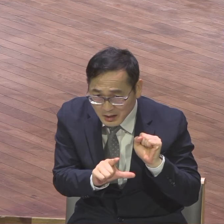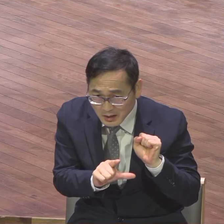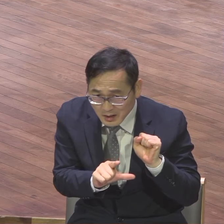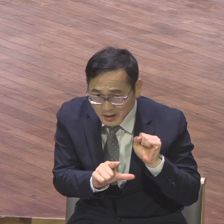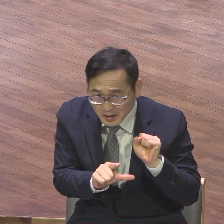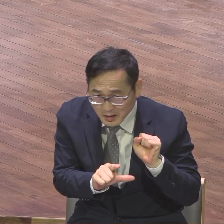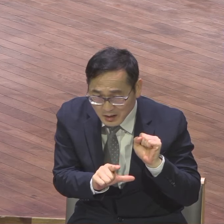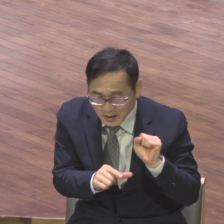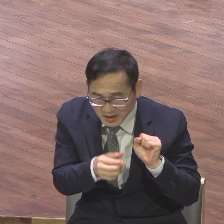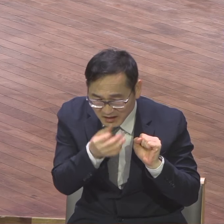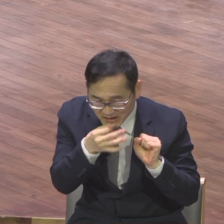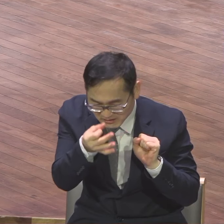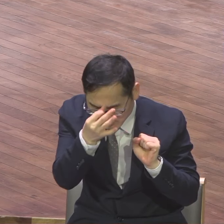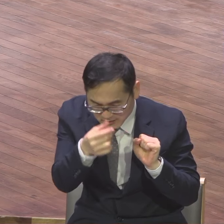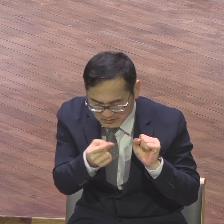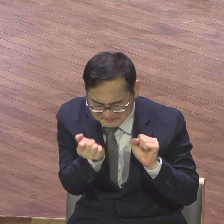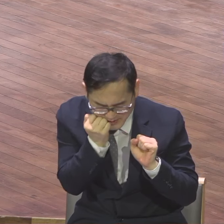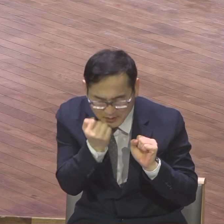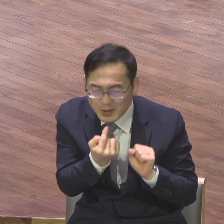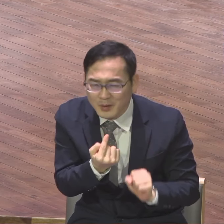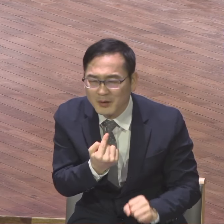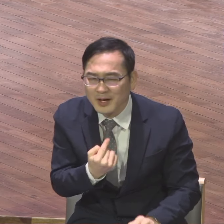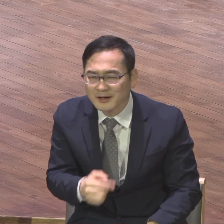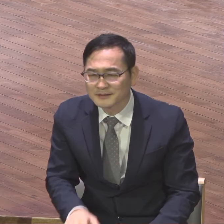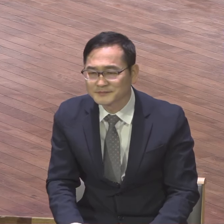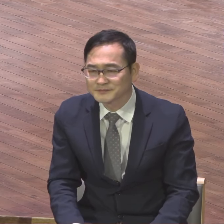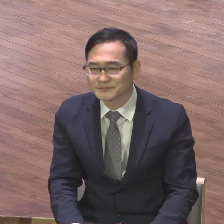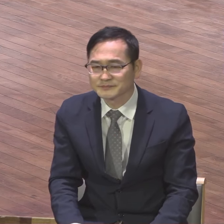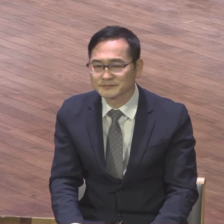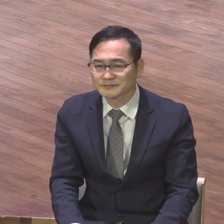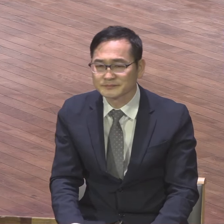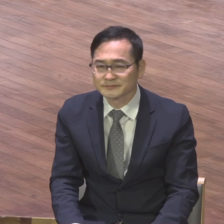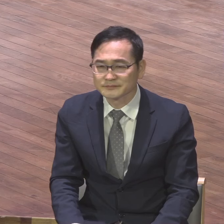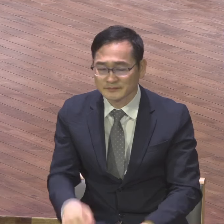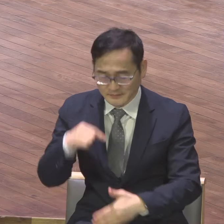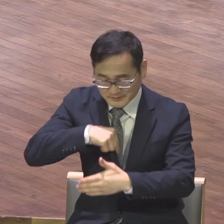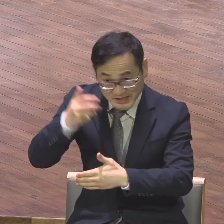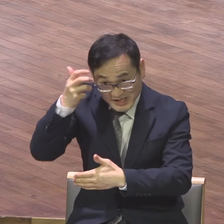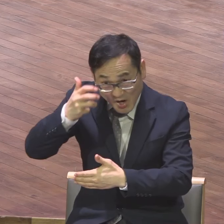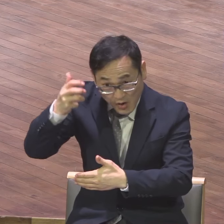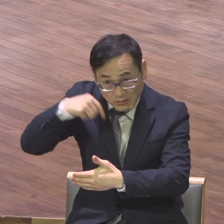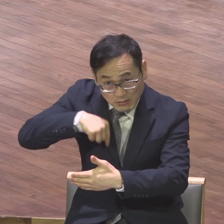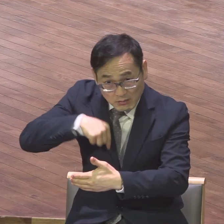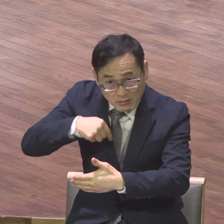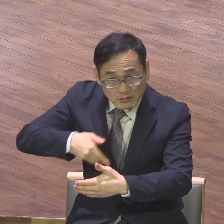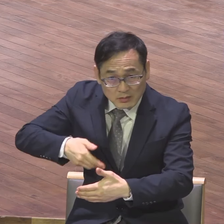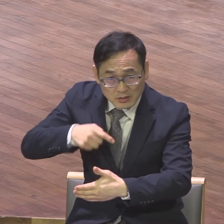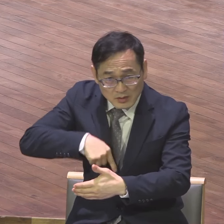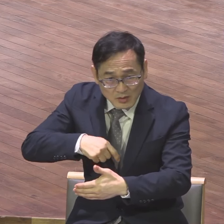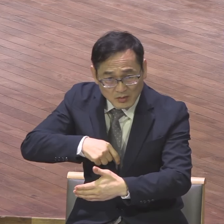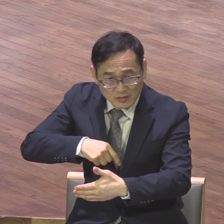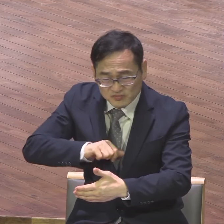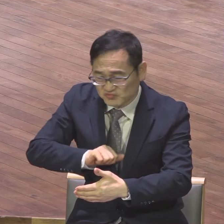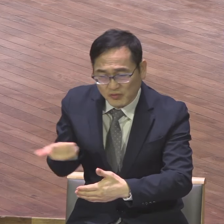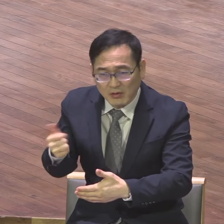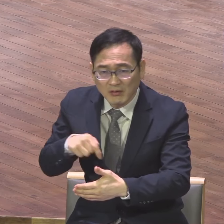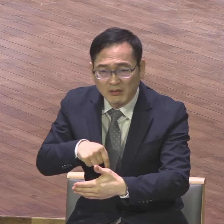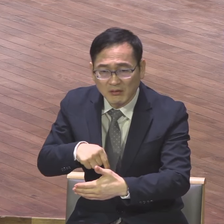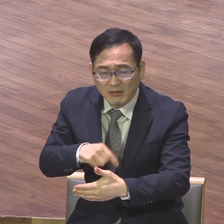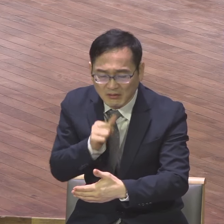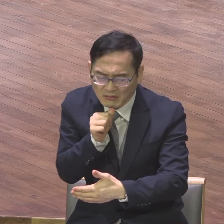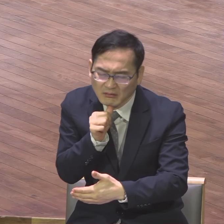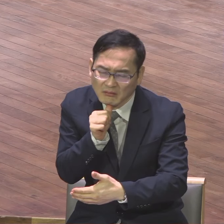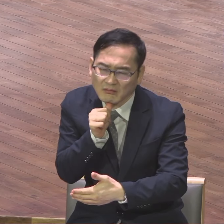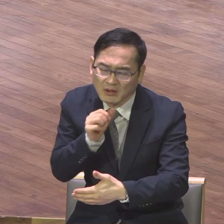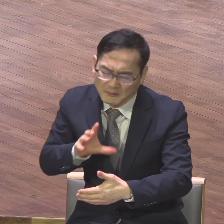서론 인생을 살면요 본론을 놓지 본론은 영적인 겁니다. 하나님 말씀입니다. 이 영적을